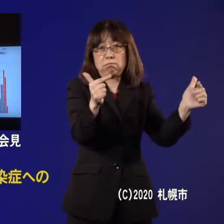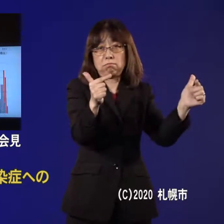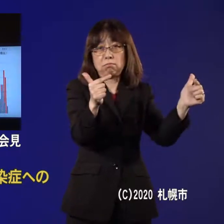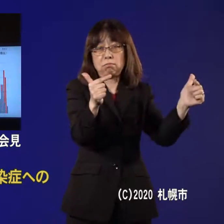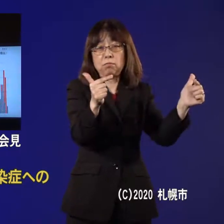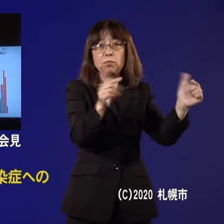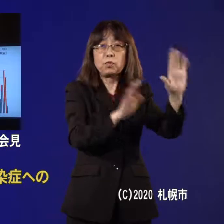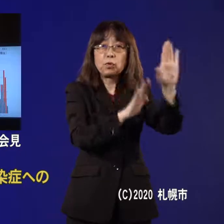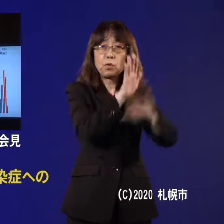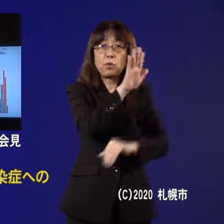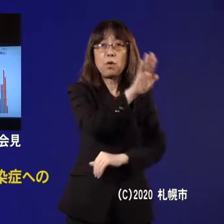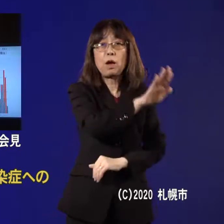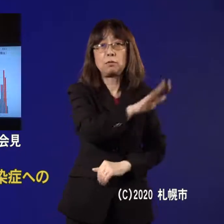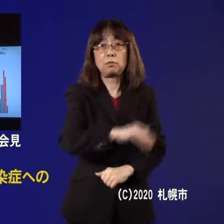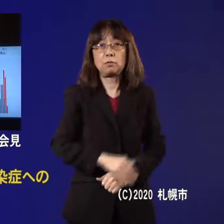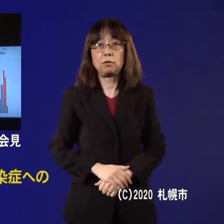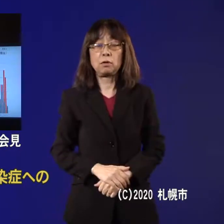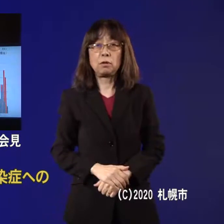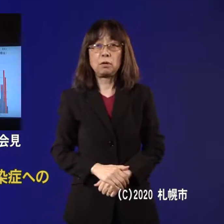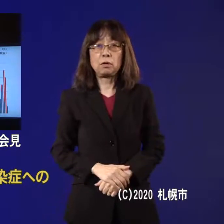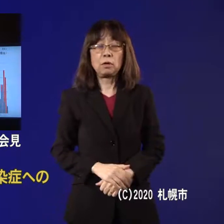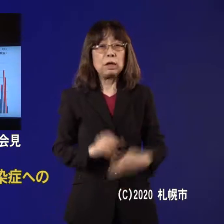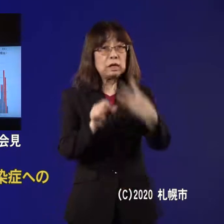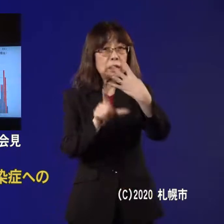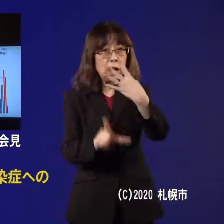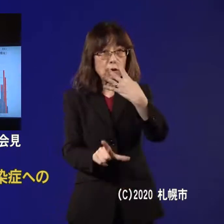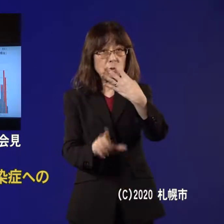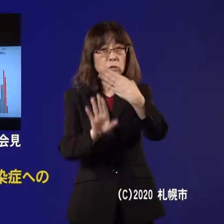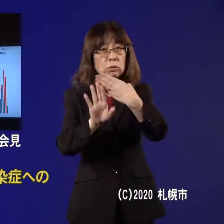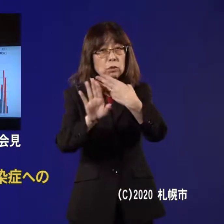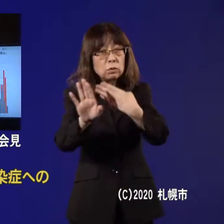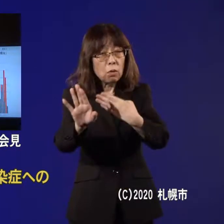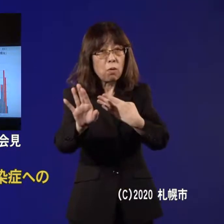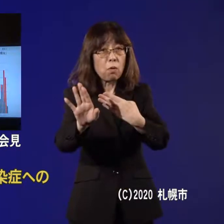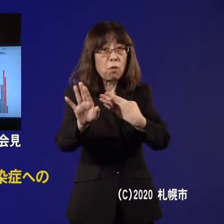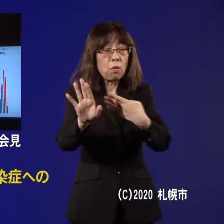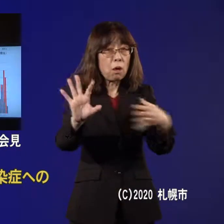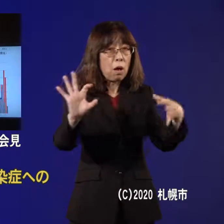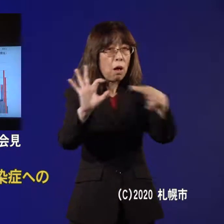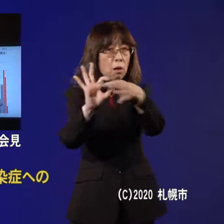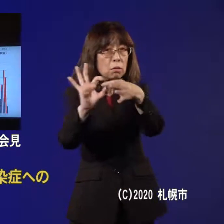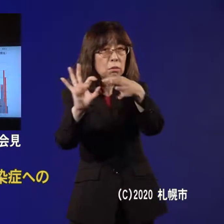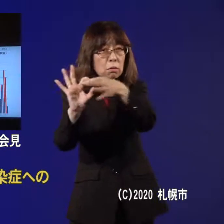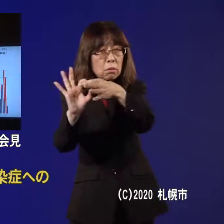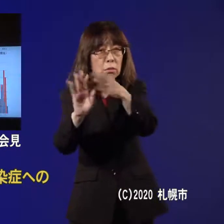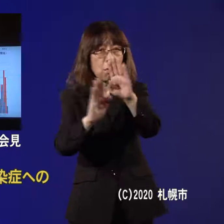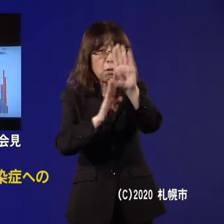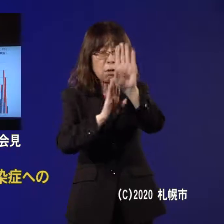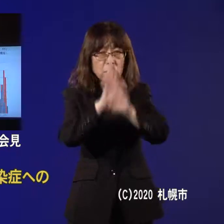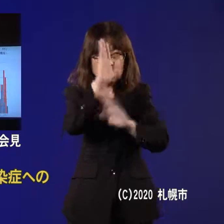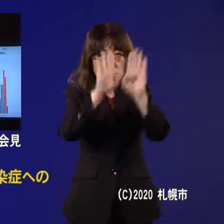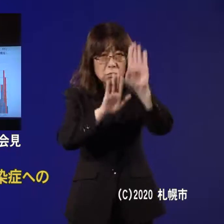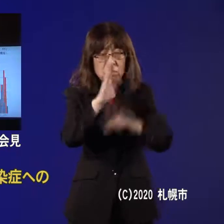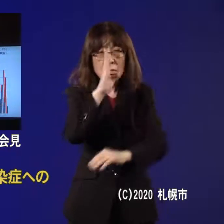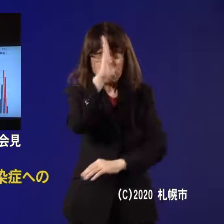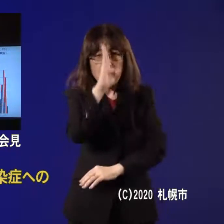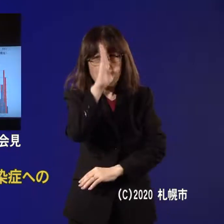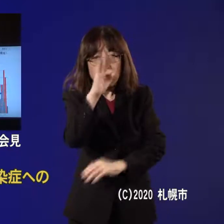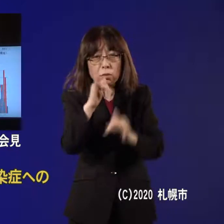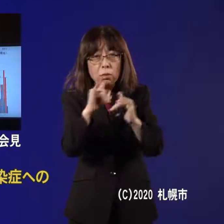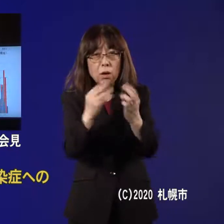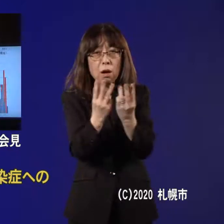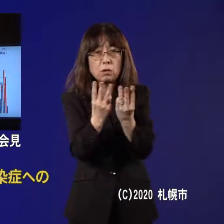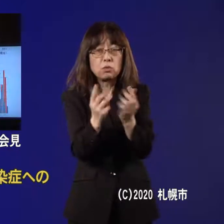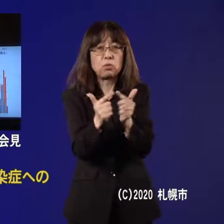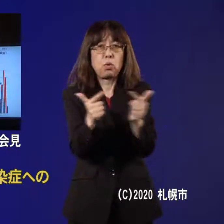ではありますが、この4月に入ってからのリンクの追えない方の 数が増えてきている。そしてその数